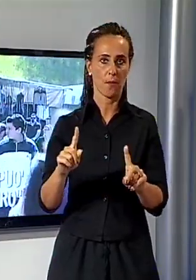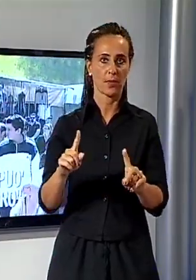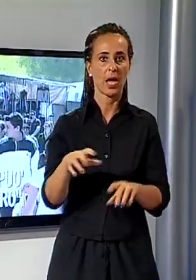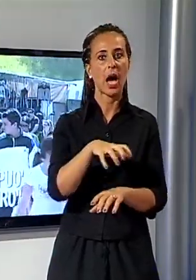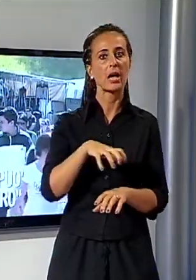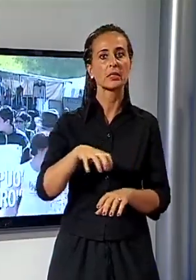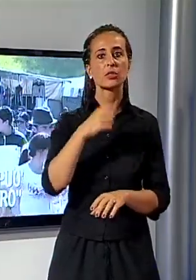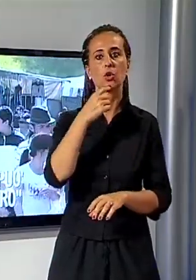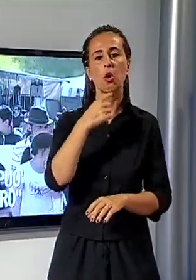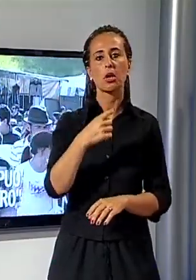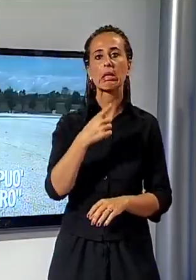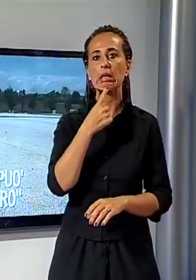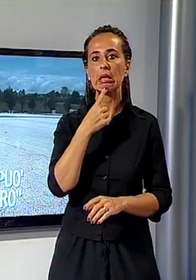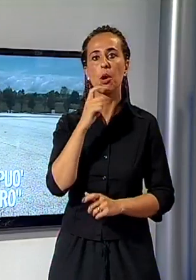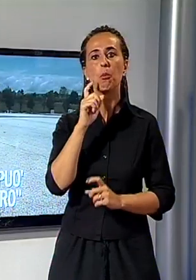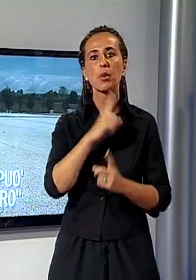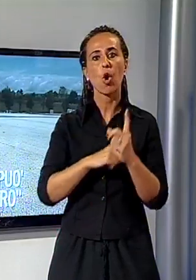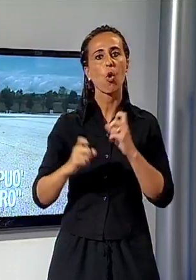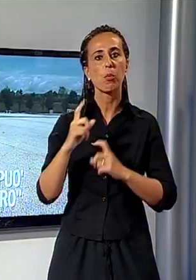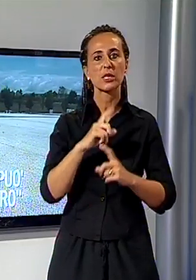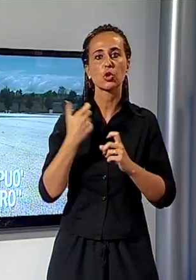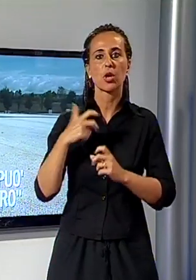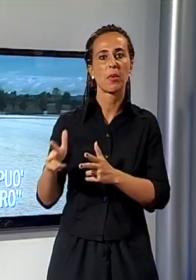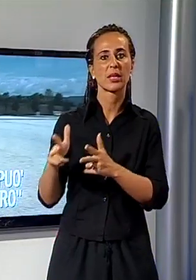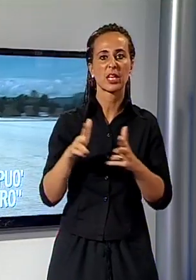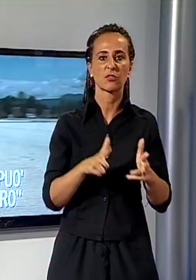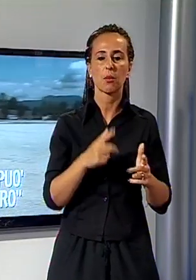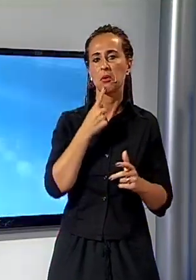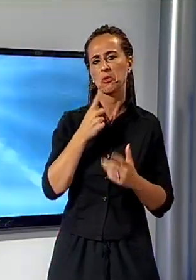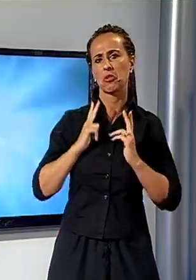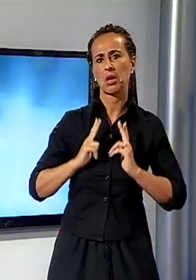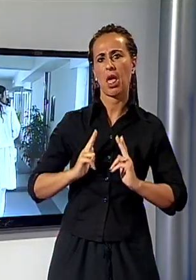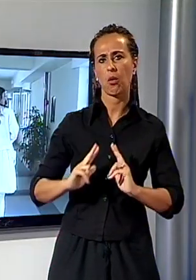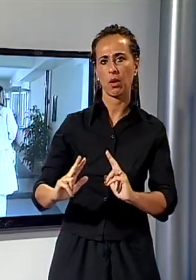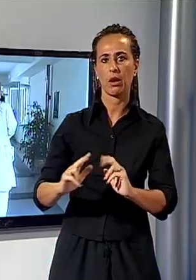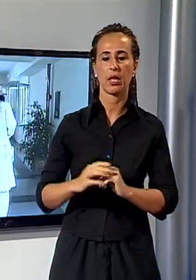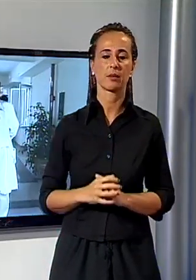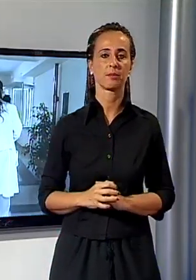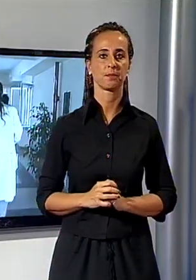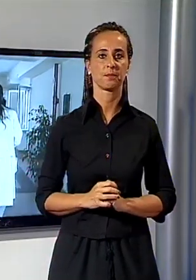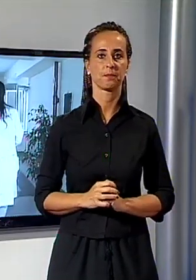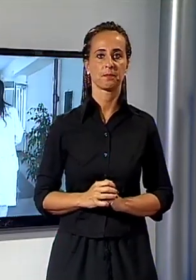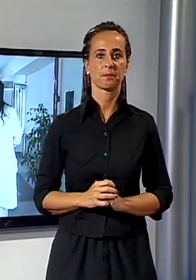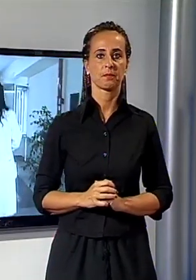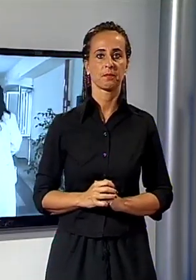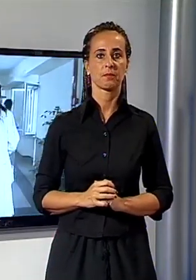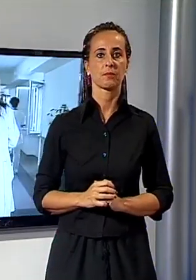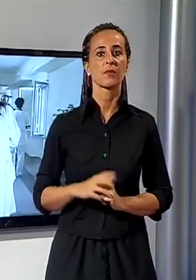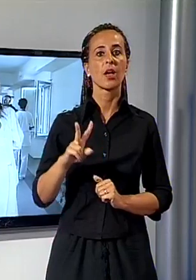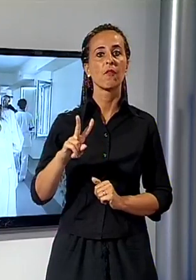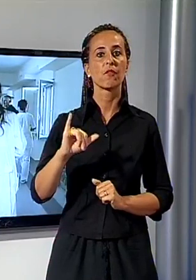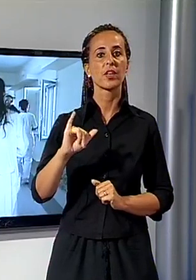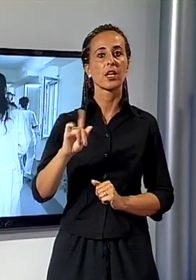trasferimento degli ambulanti dai bacchettoni alle tagliate. Scoppia il caso Viglione, si dimette il